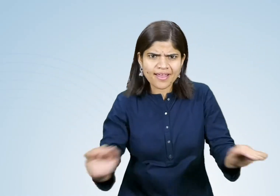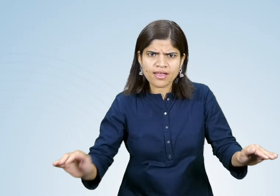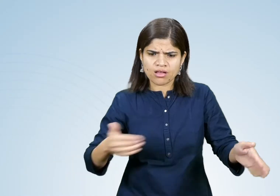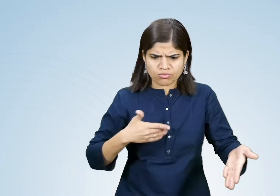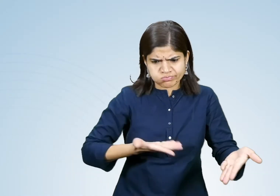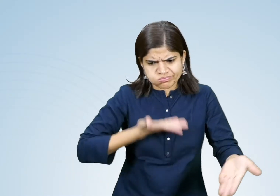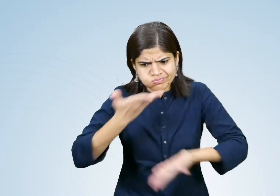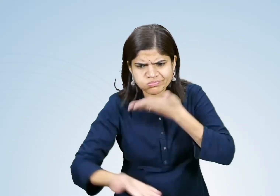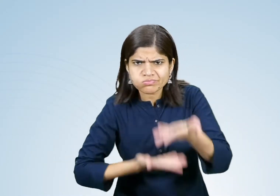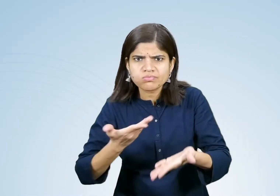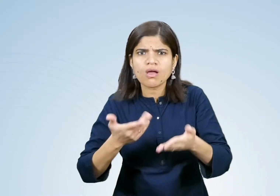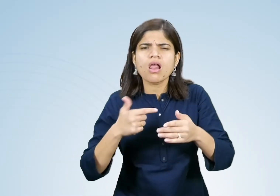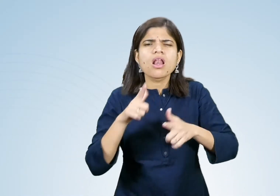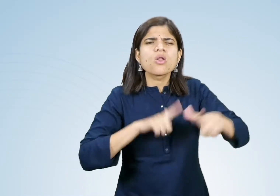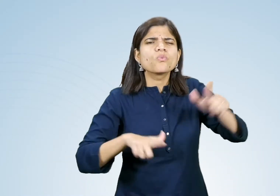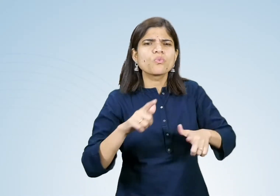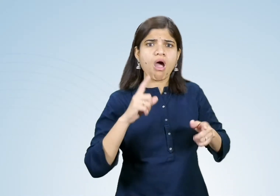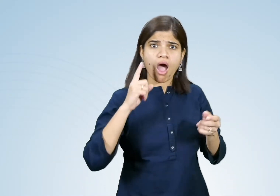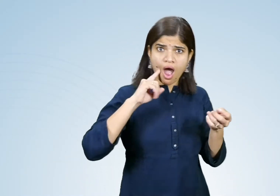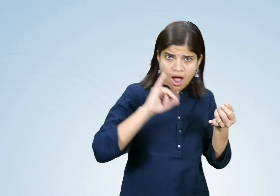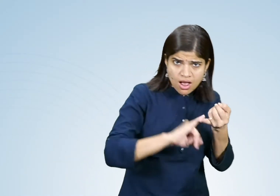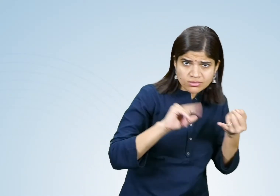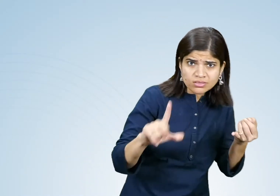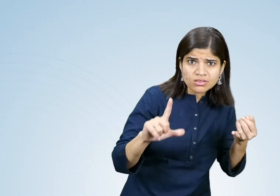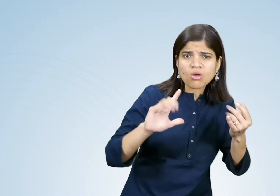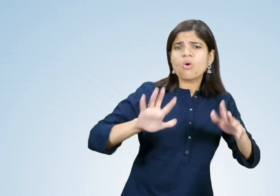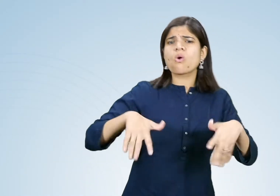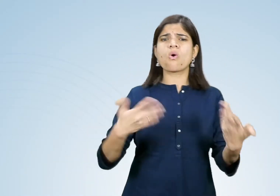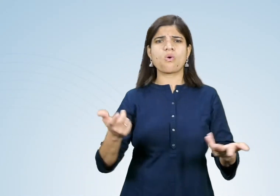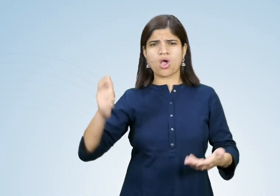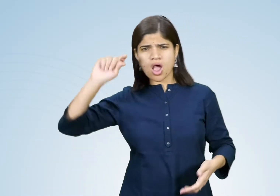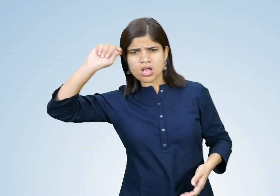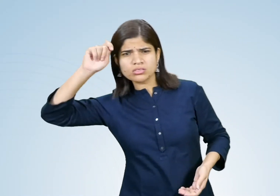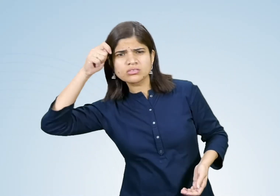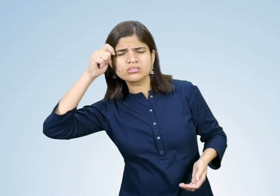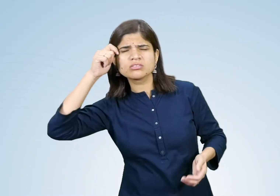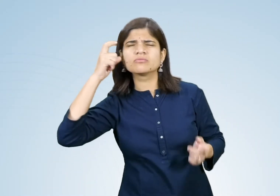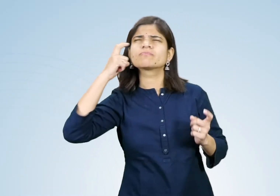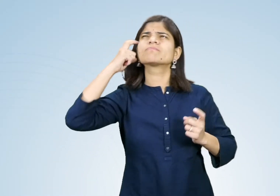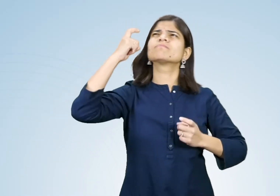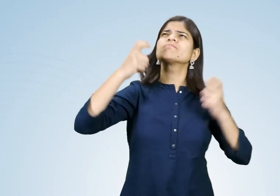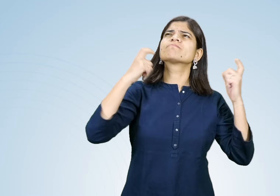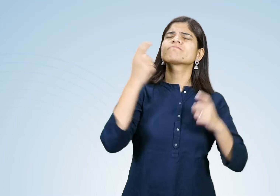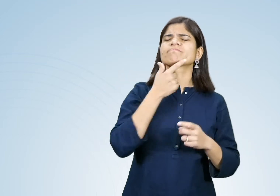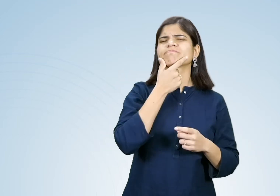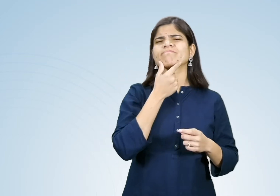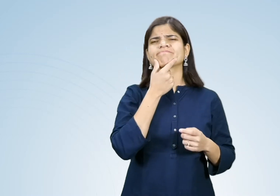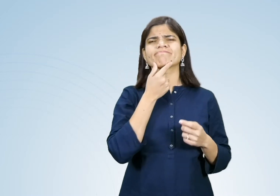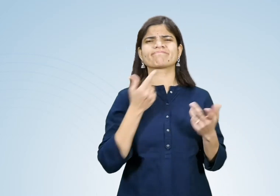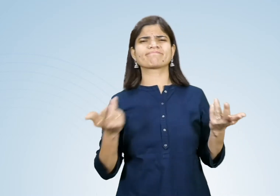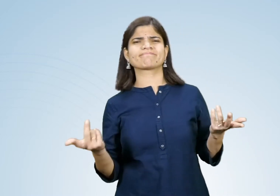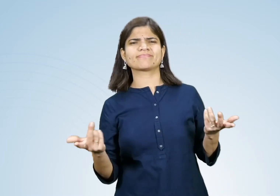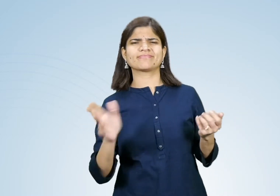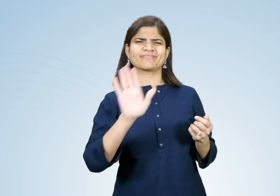भाषा में पढ़ाना चाहिए, अंग्रेजी भाषा में पढ़ाना चाहिए? यह एक सोच का विषय है।